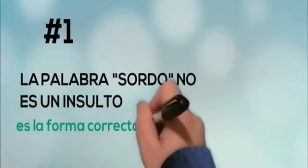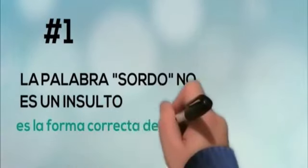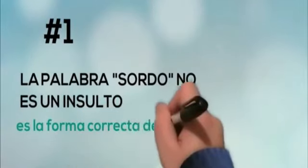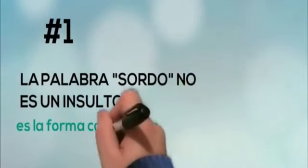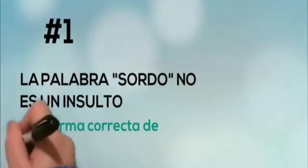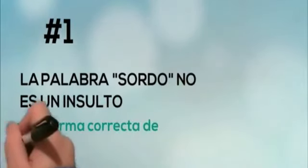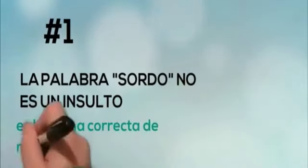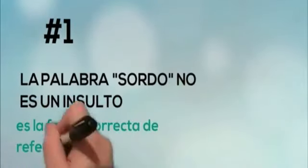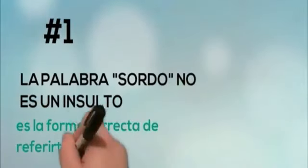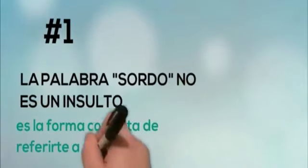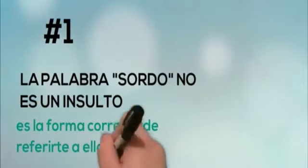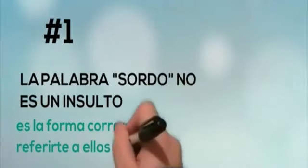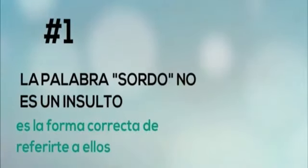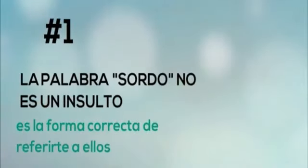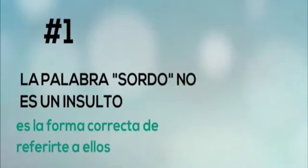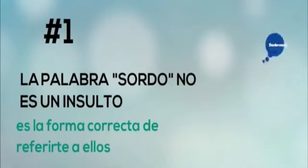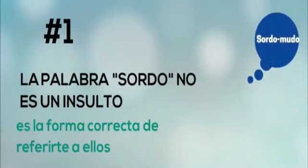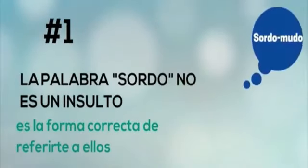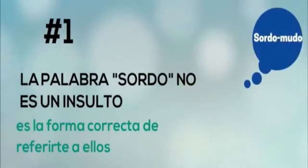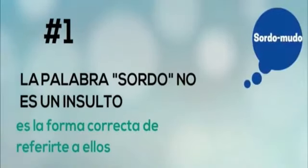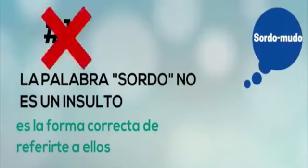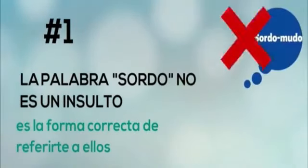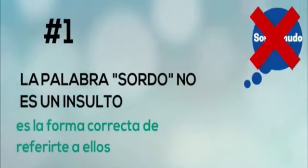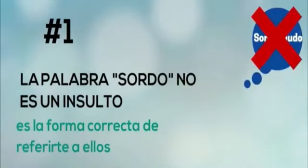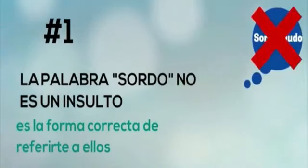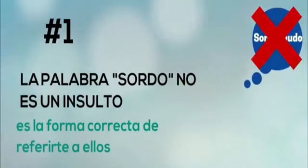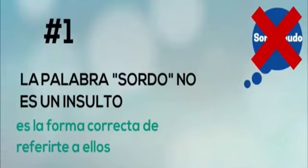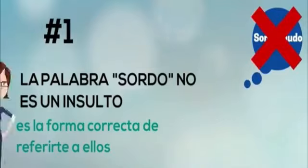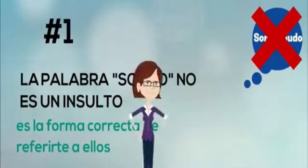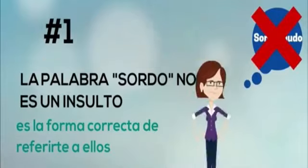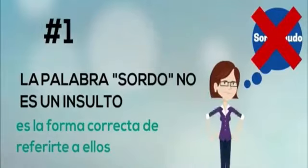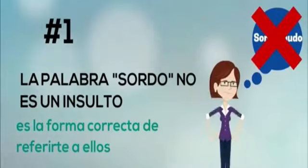insulto, es la forma correcta de referirte a ellos.